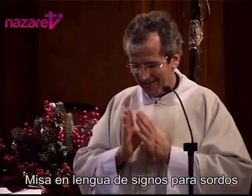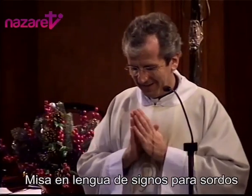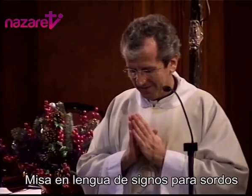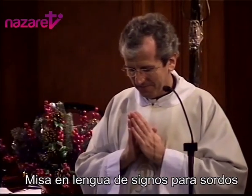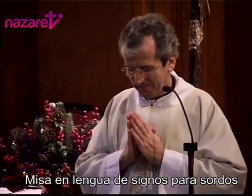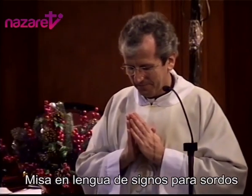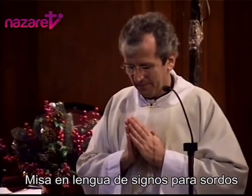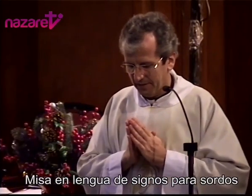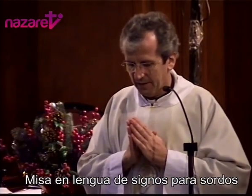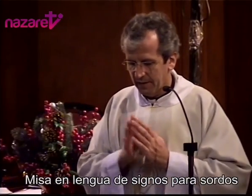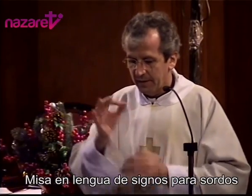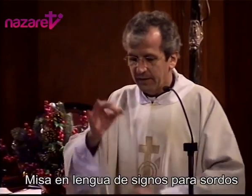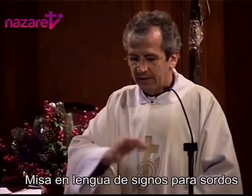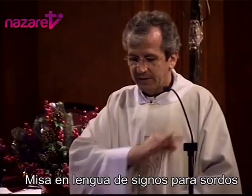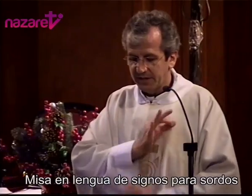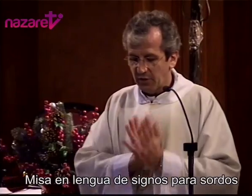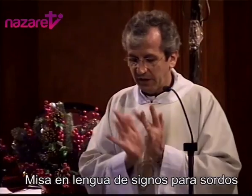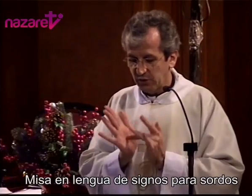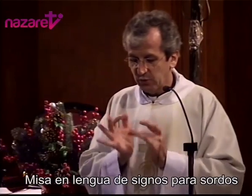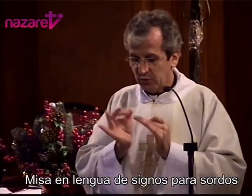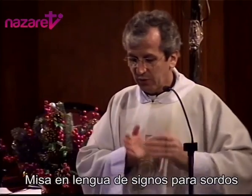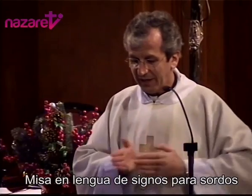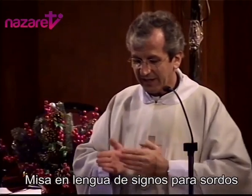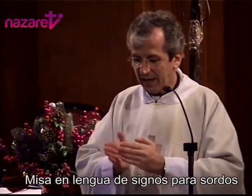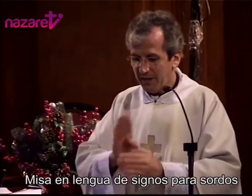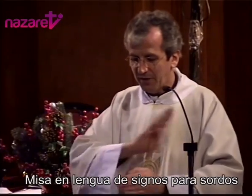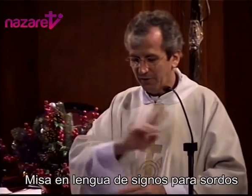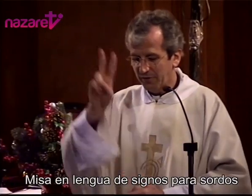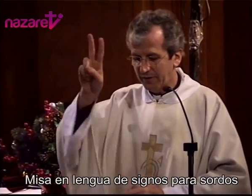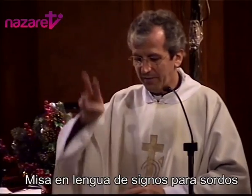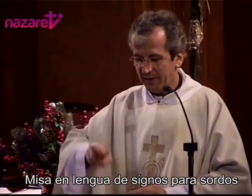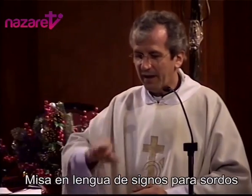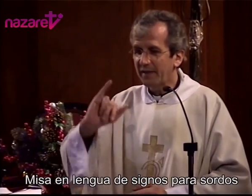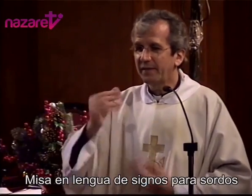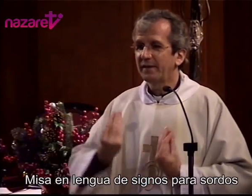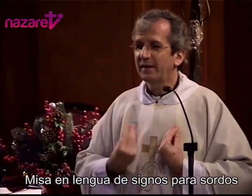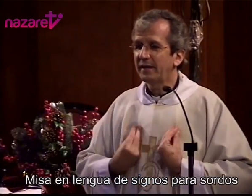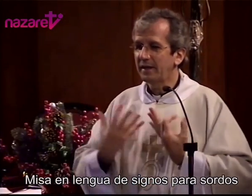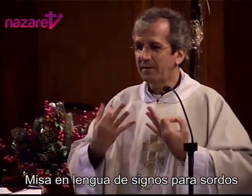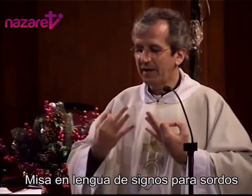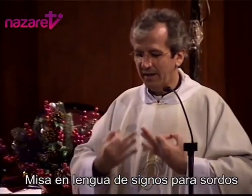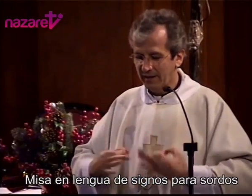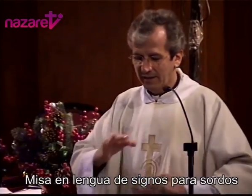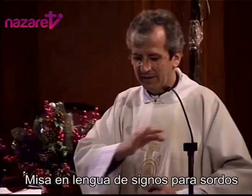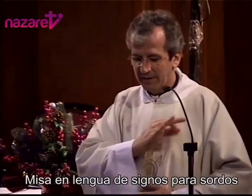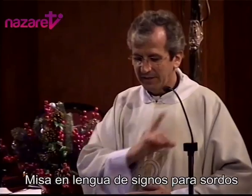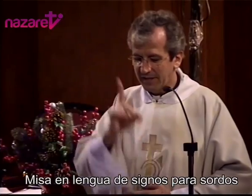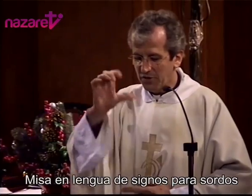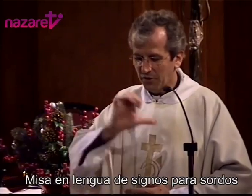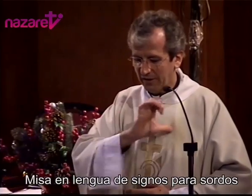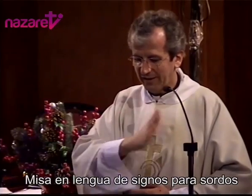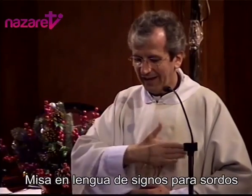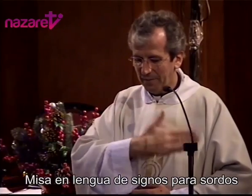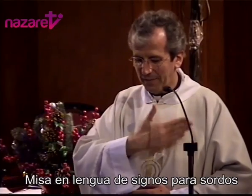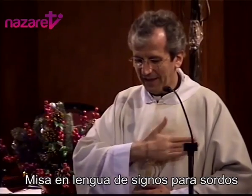piedad. Cristo, ten piedad. Señor Jesús, tú que eres camino de verdad y de vida,